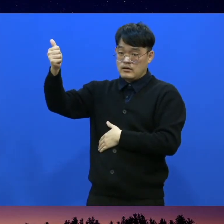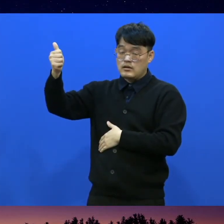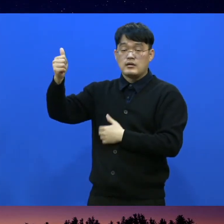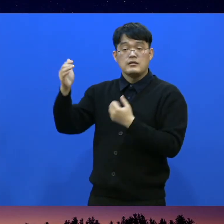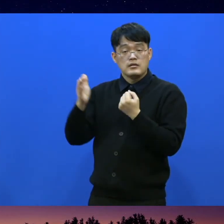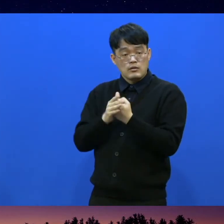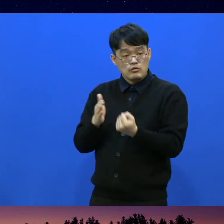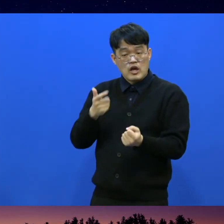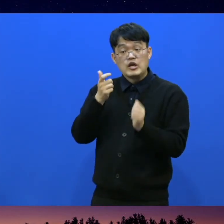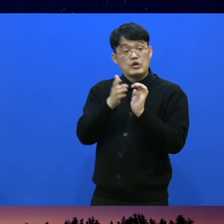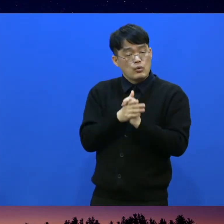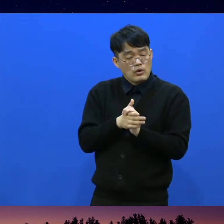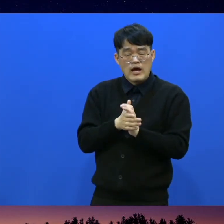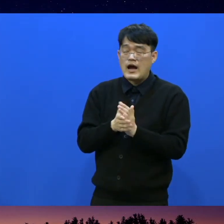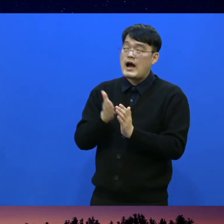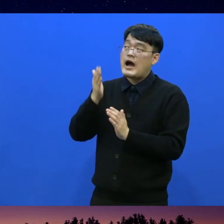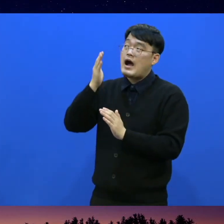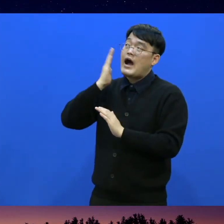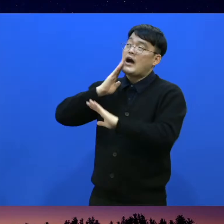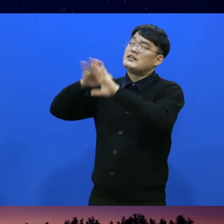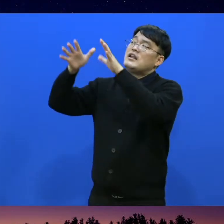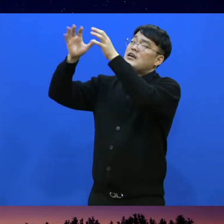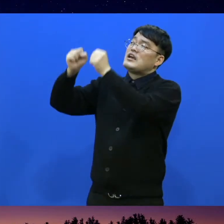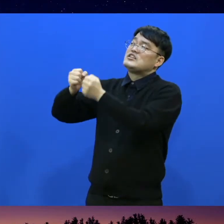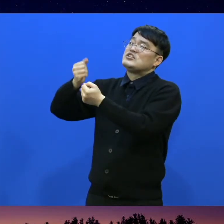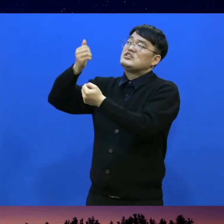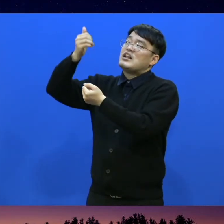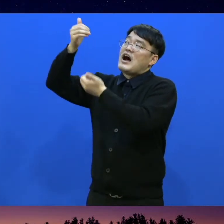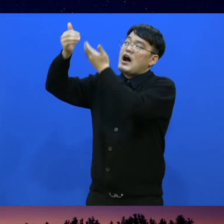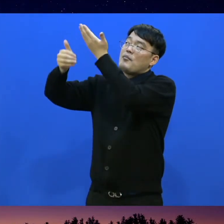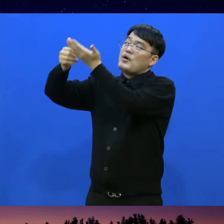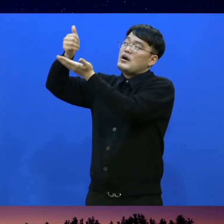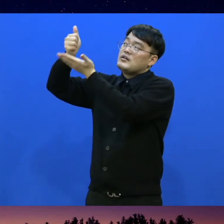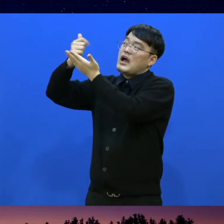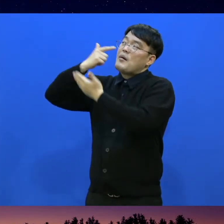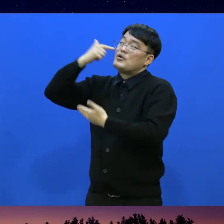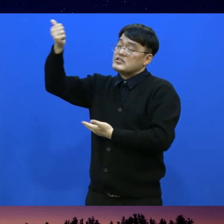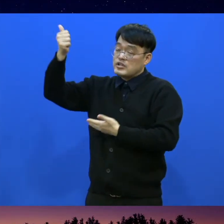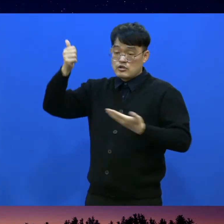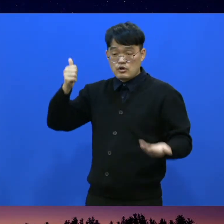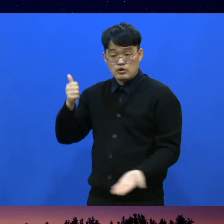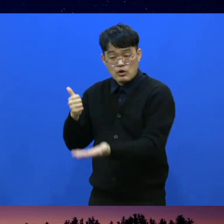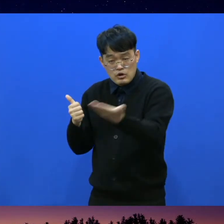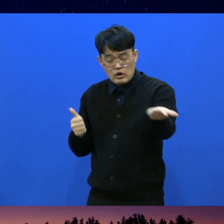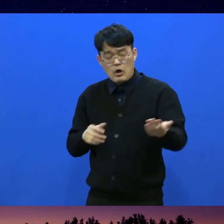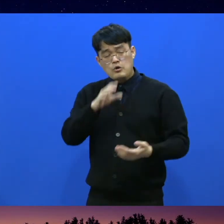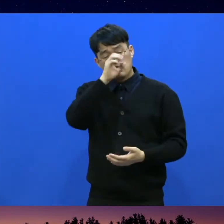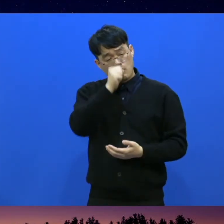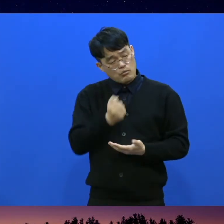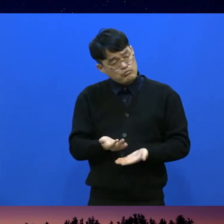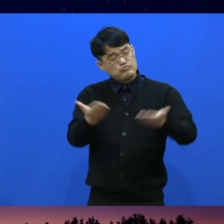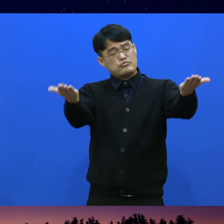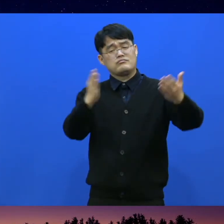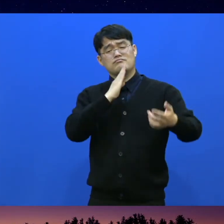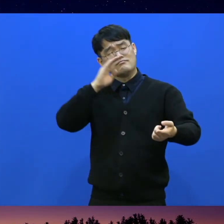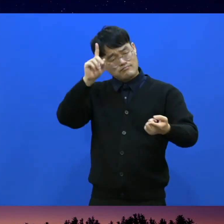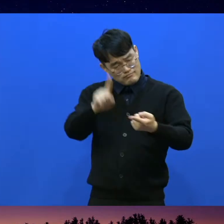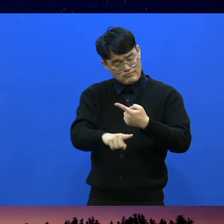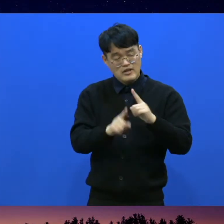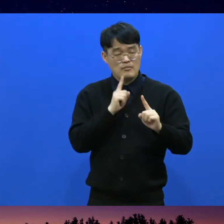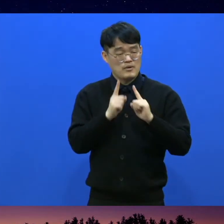너희 아버지께서 구하는 자에게 좋은 것을 주시지 않겠느냐. 누구예요? 하늘에